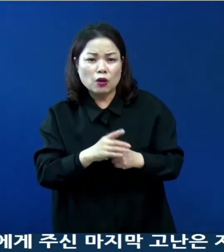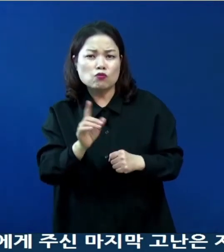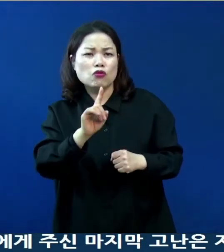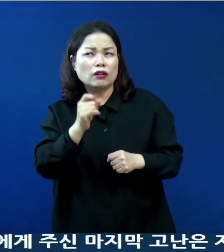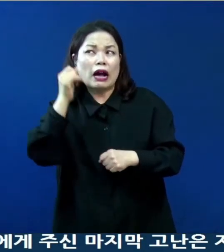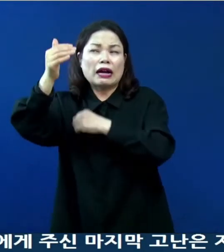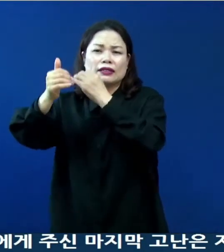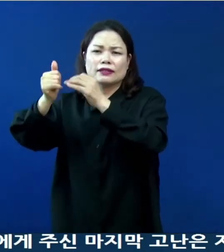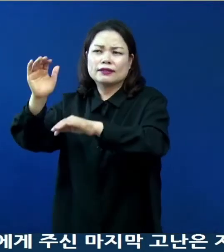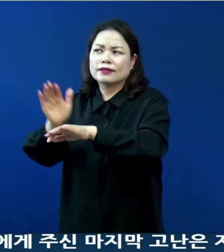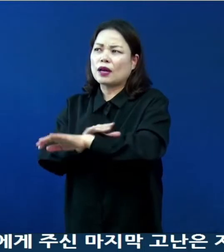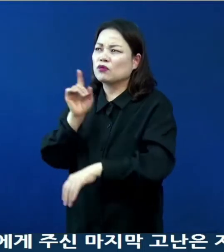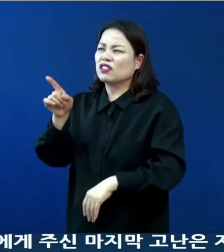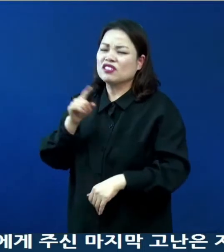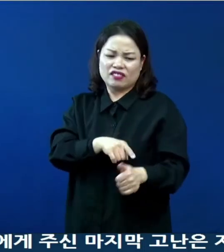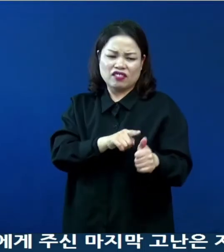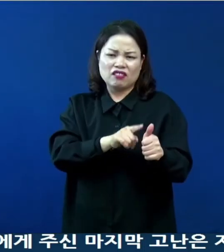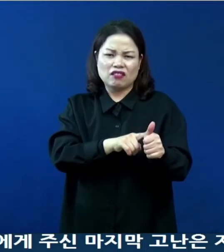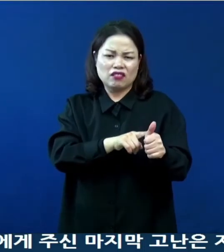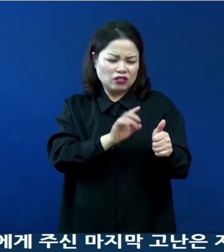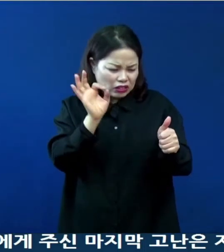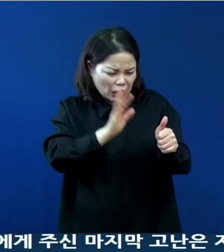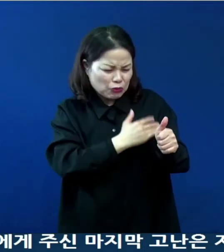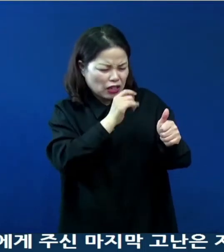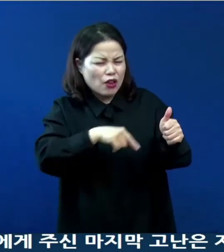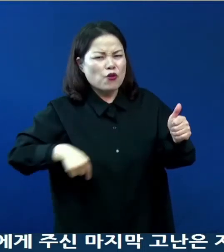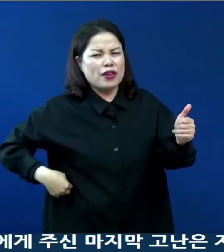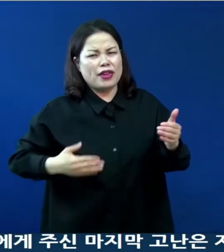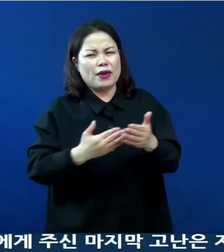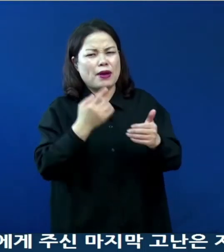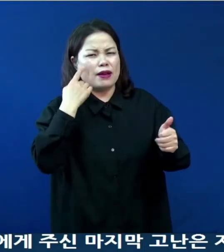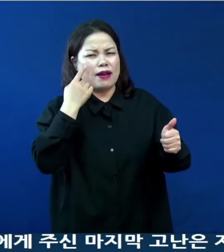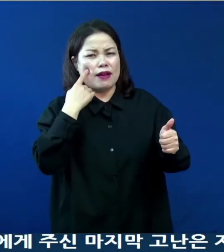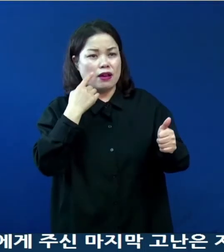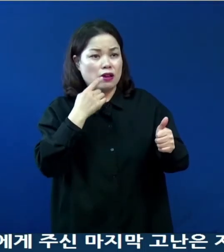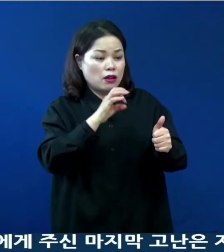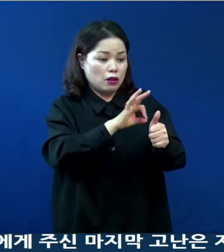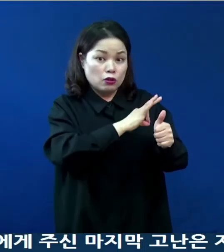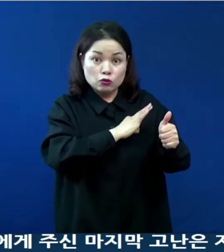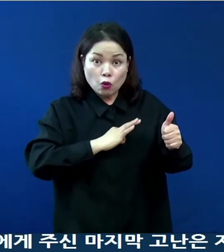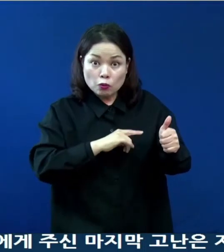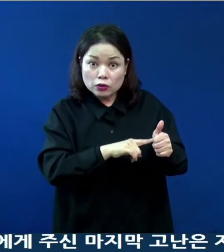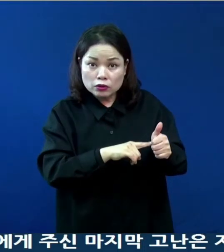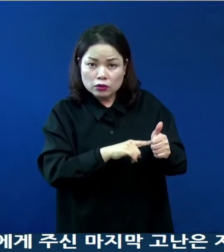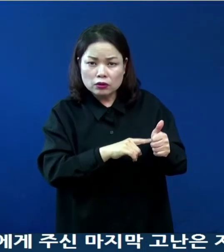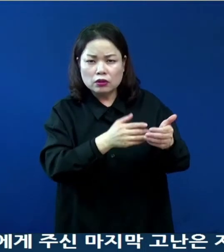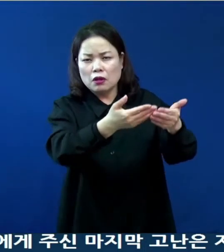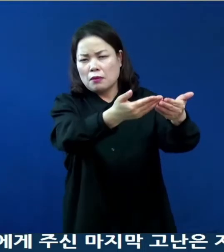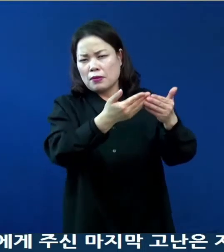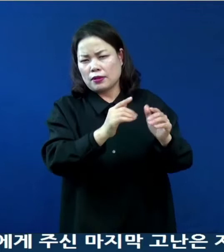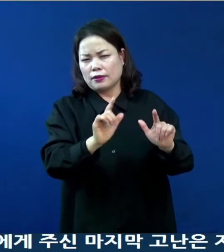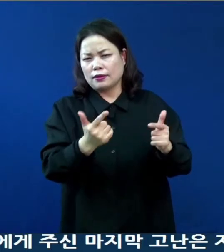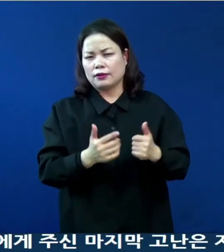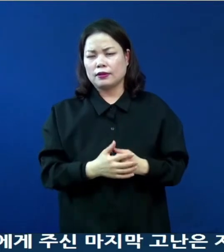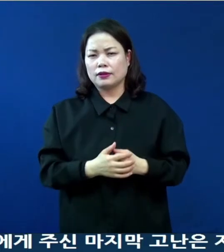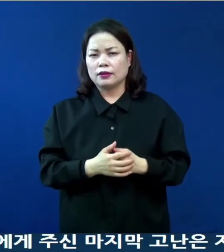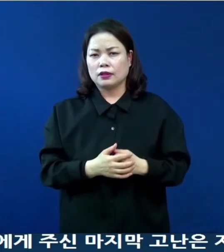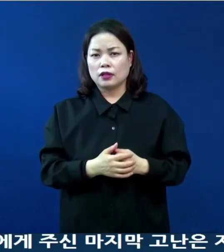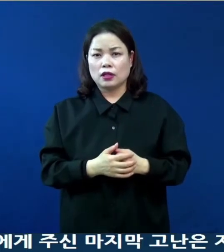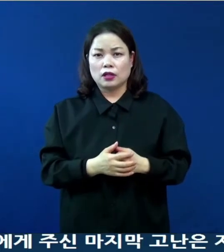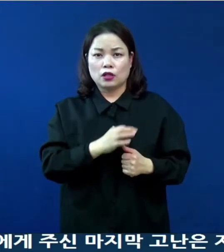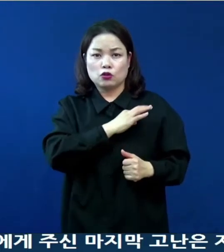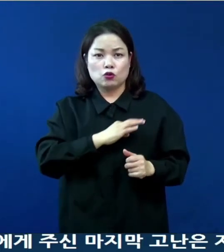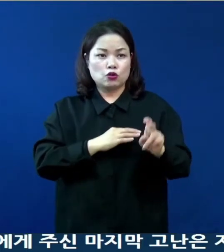무언가 하나님께 잘못한 것이 있을 것이다. 찾아봐라. 회개해라. 그러나 욥은 그것을 받아들이지 않았습니다.